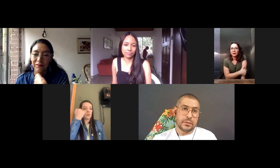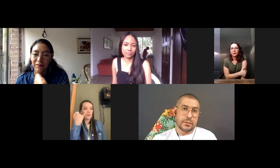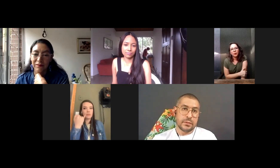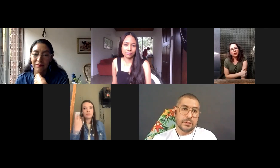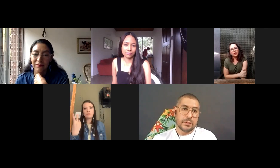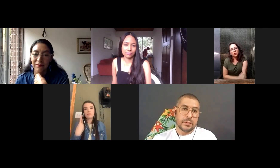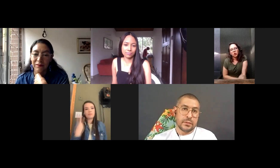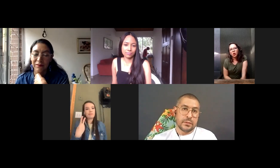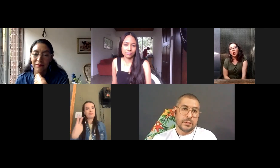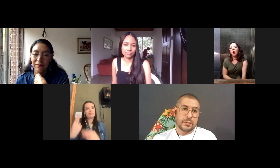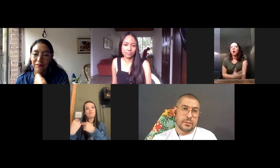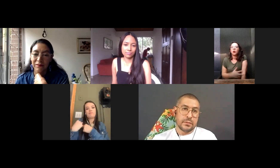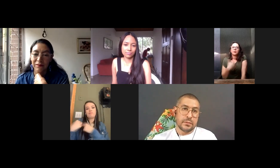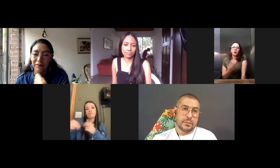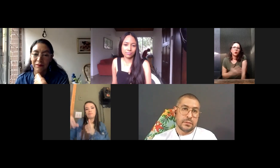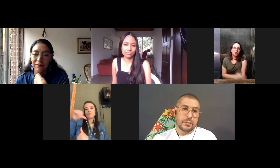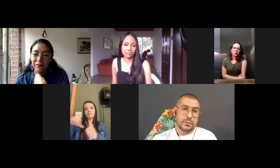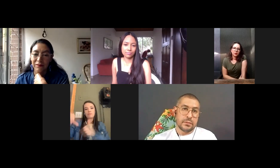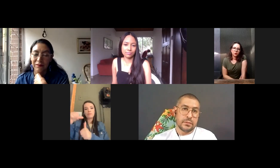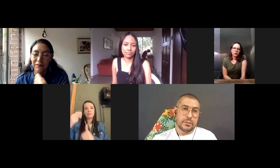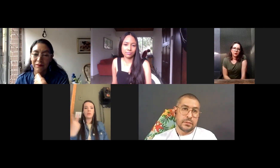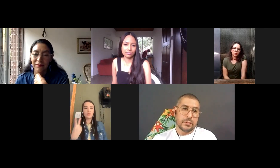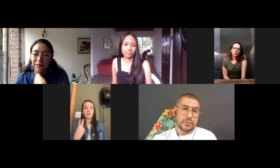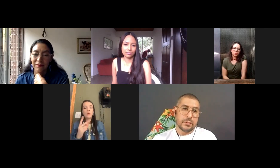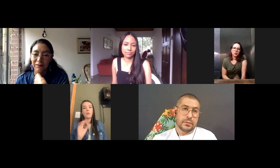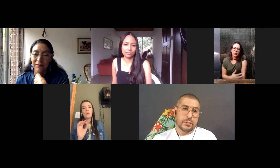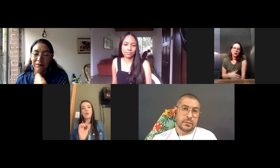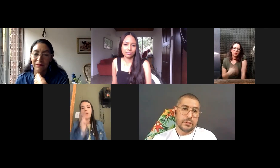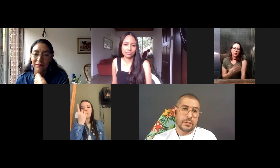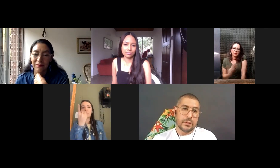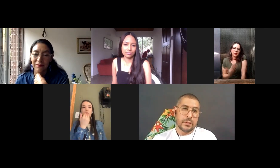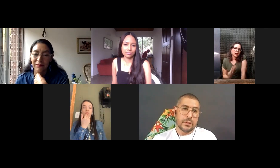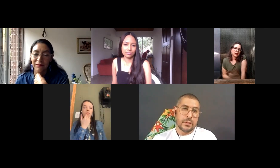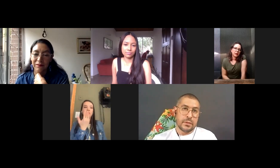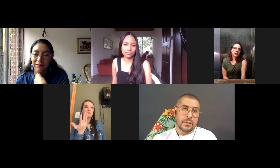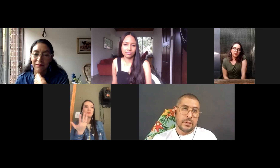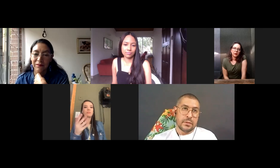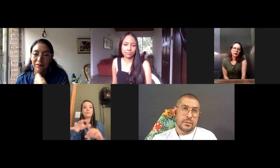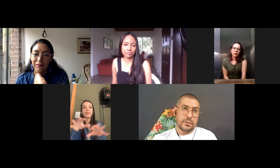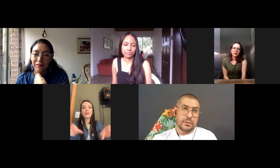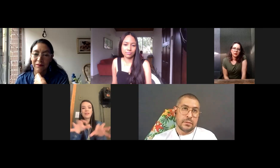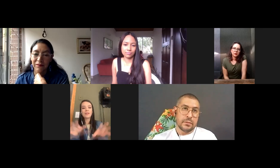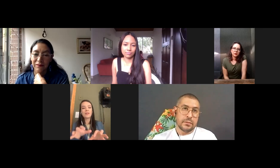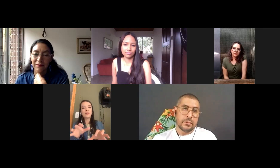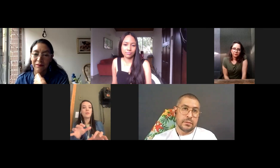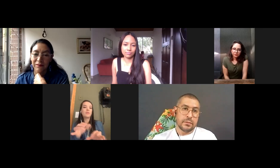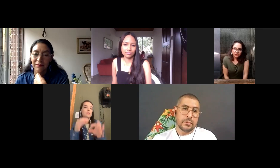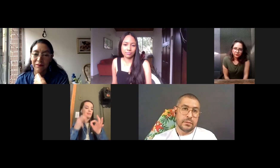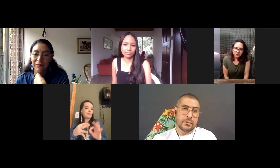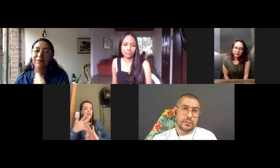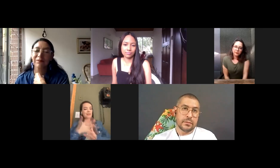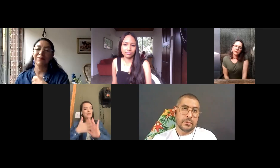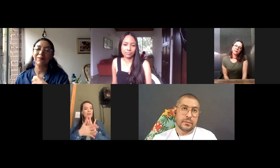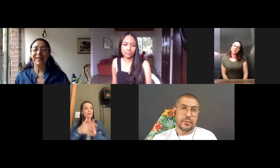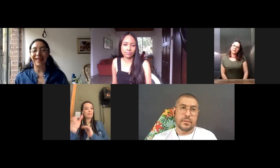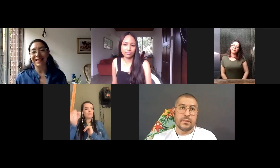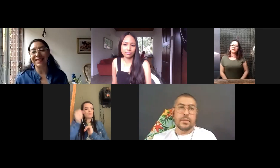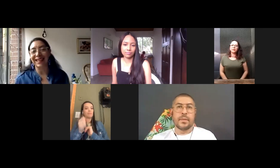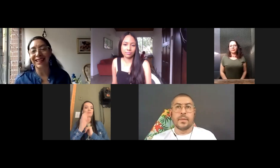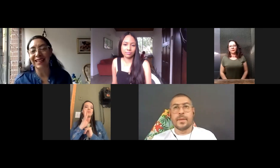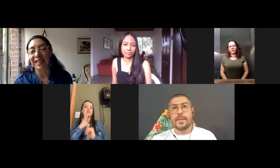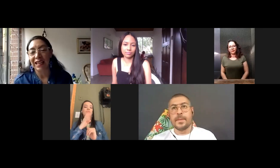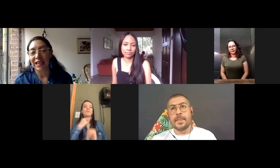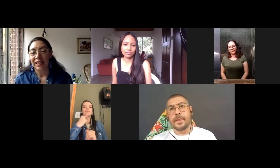la interpretación, o también cuando hacemos eventos hablar directamente en lengua de señas.